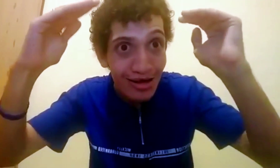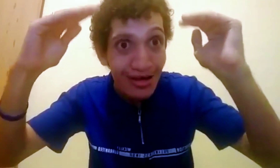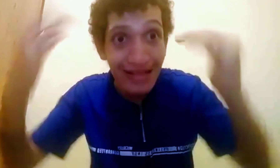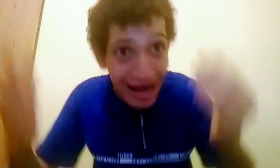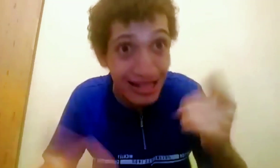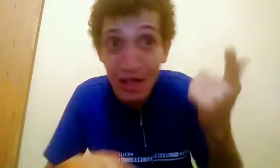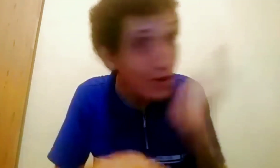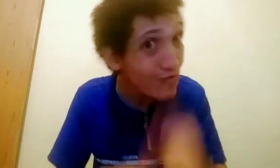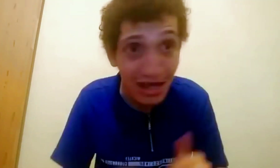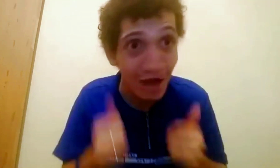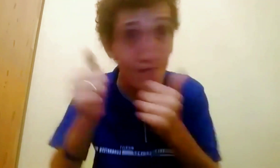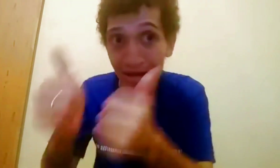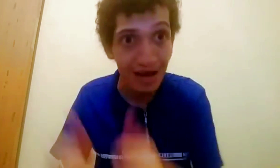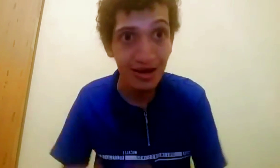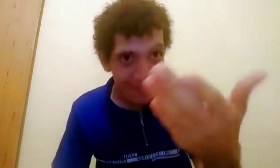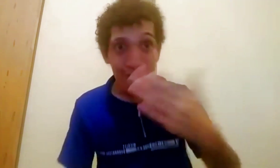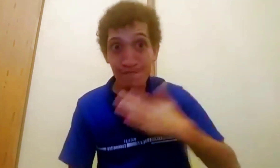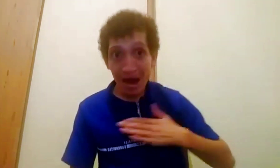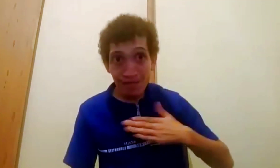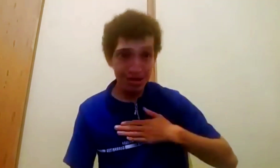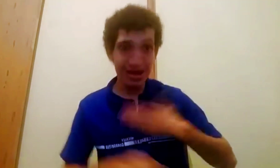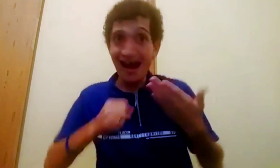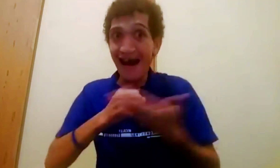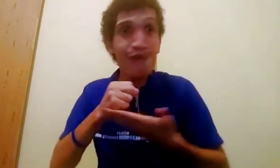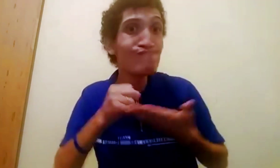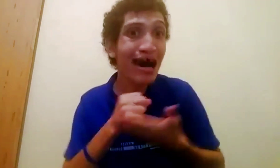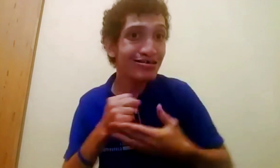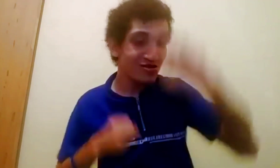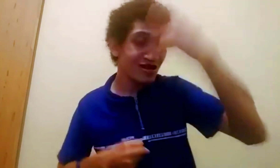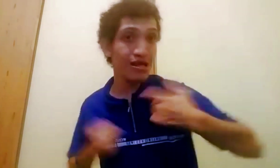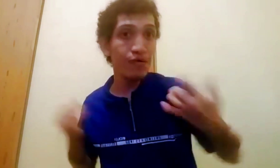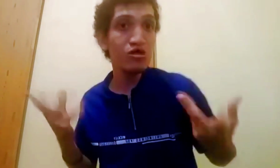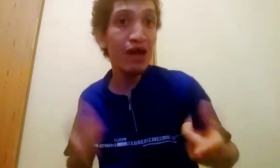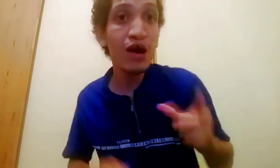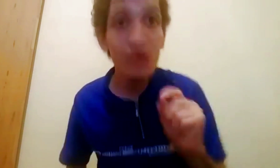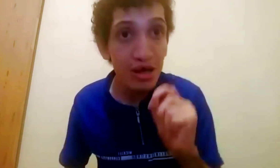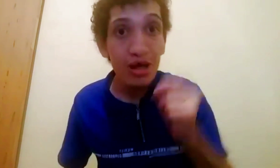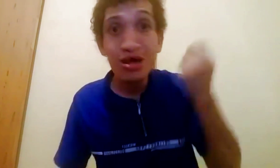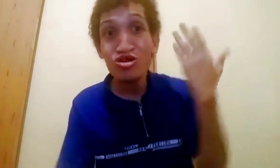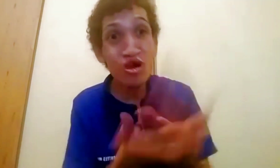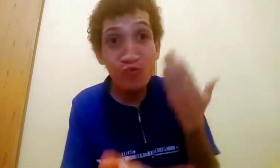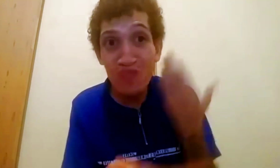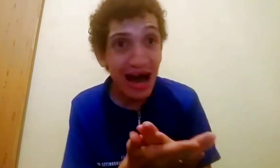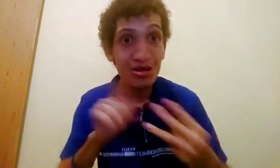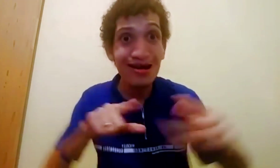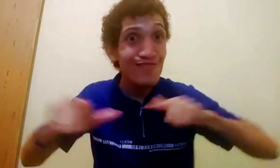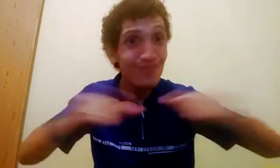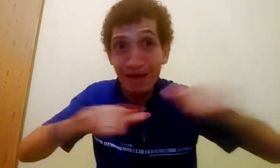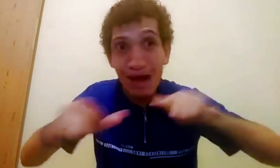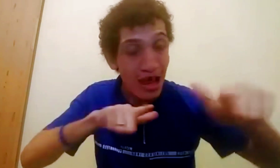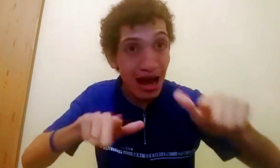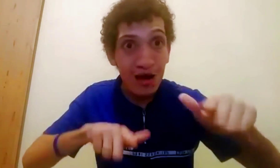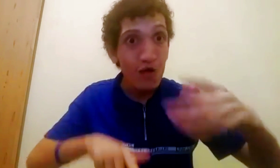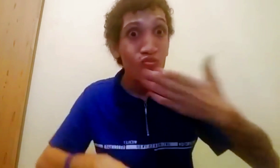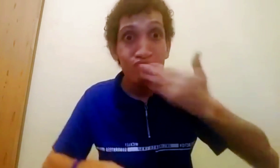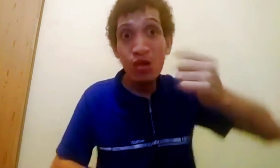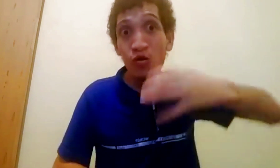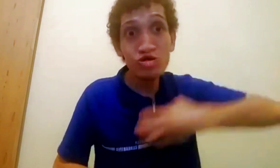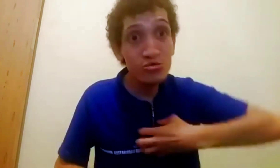E aí, você não vai conseguir acompanhar. Pra mim, a base de ser extraordinário é o Estudar. Trabalhar. Do melhor jeito